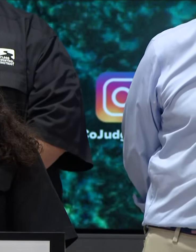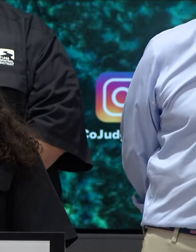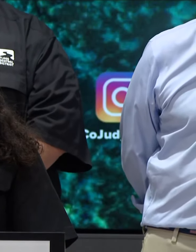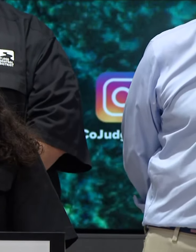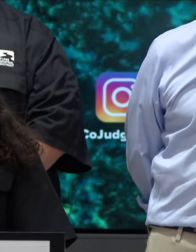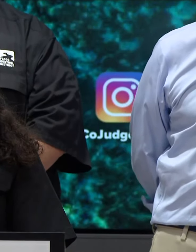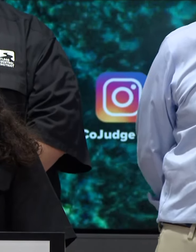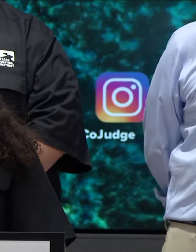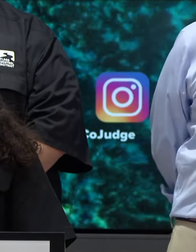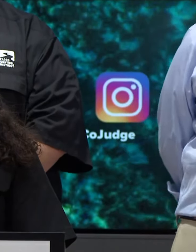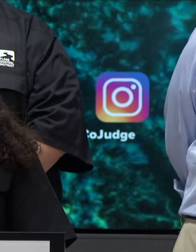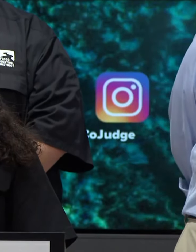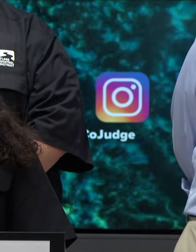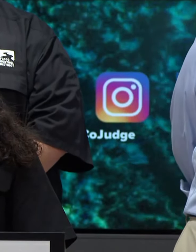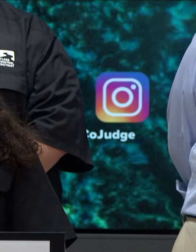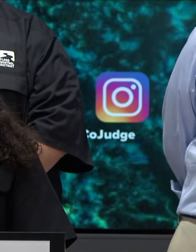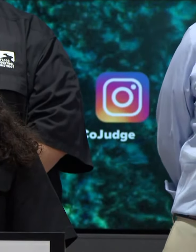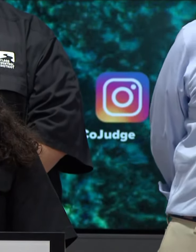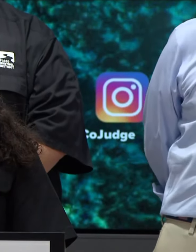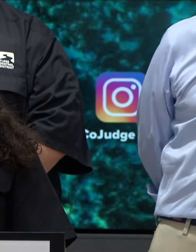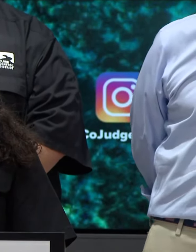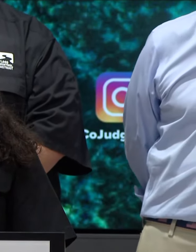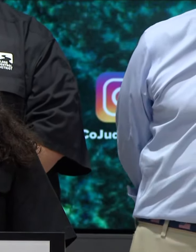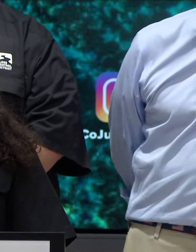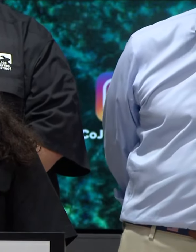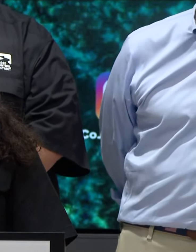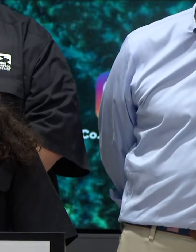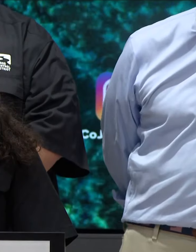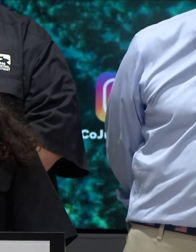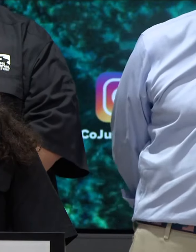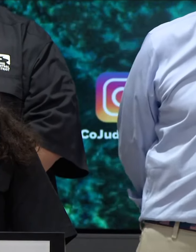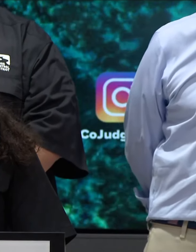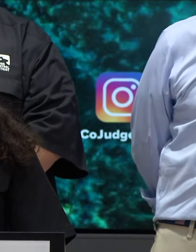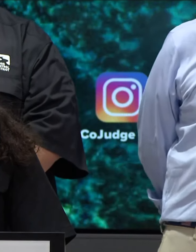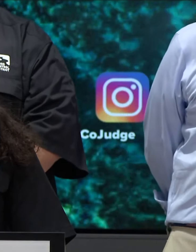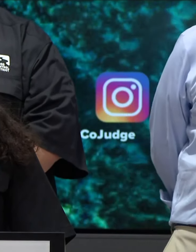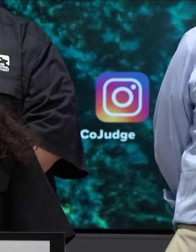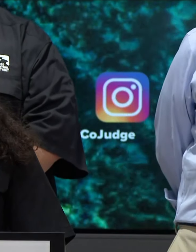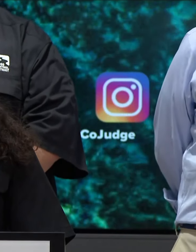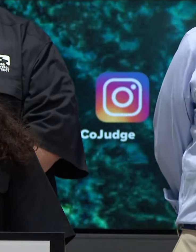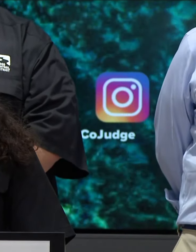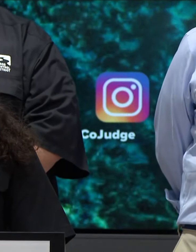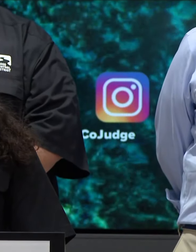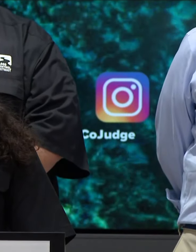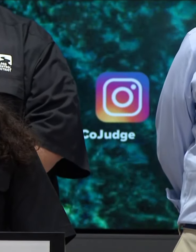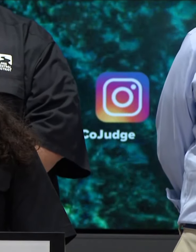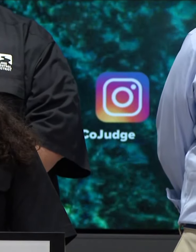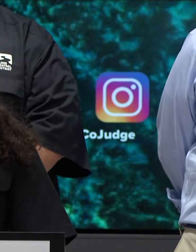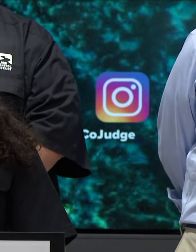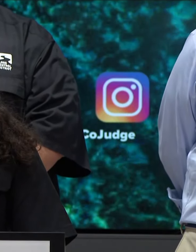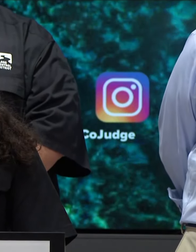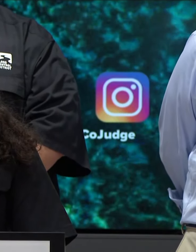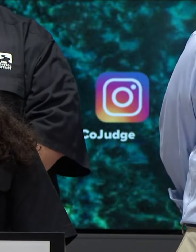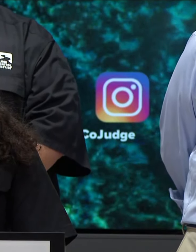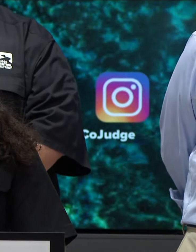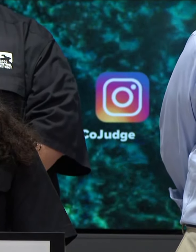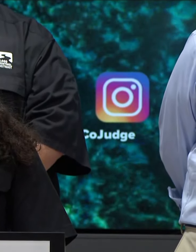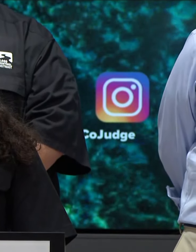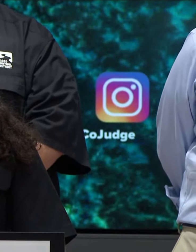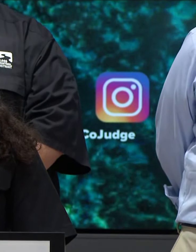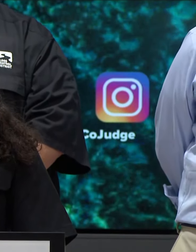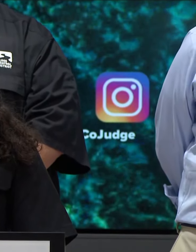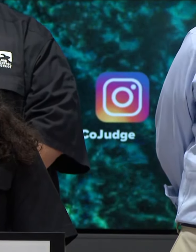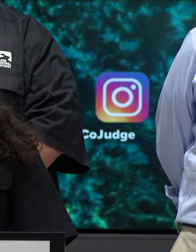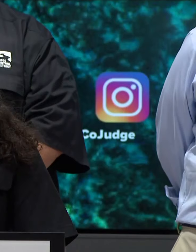LBJ, que es un hospital muy importante de nuestra comunidad, se quedó sin luz. El generador también falló. No tenían aire